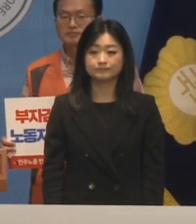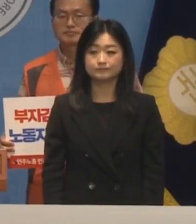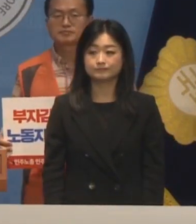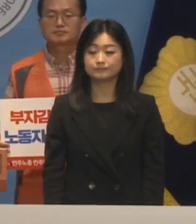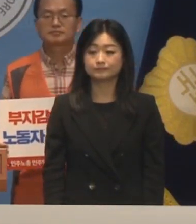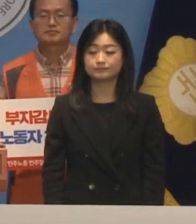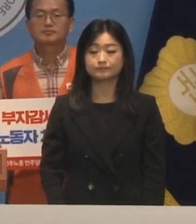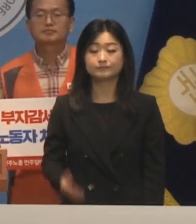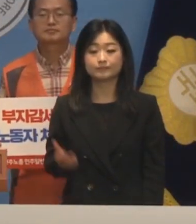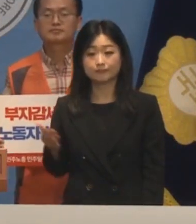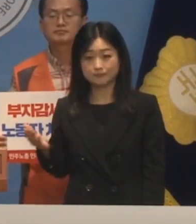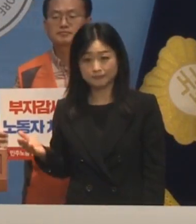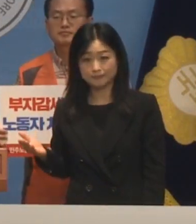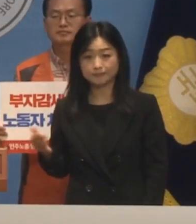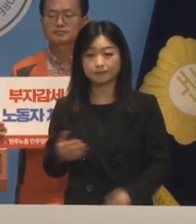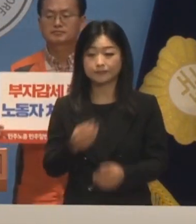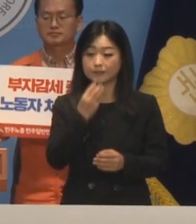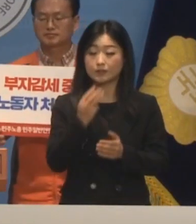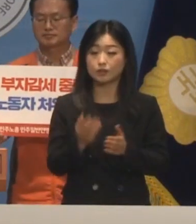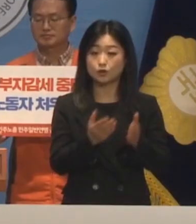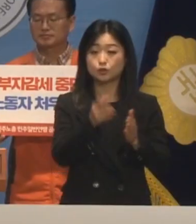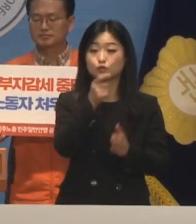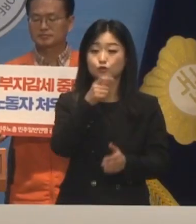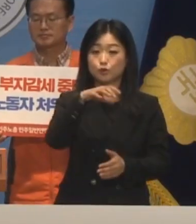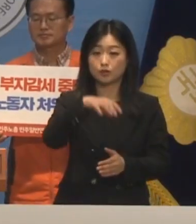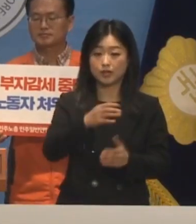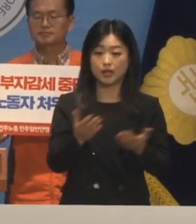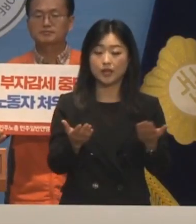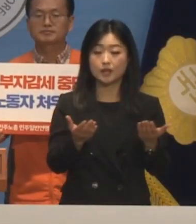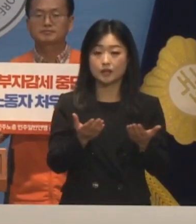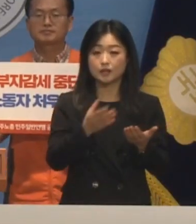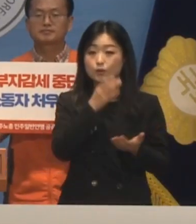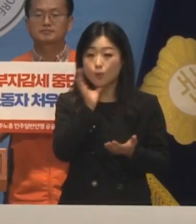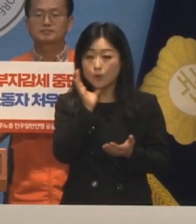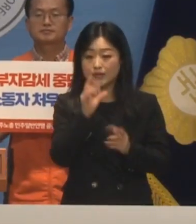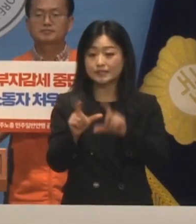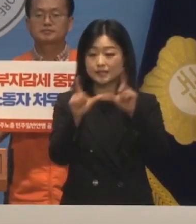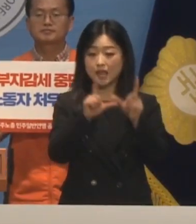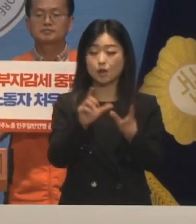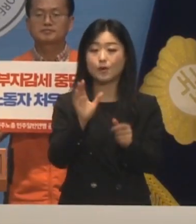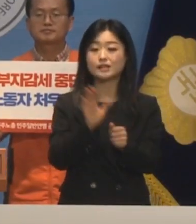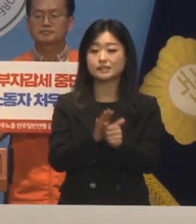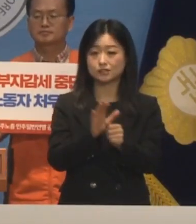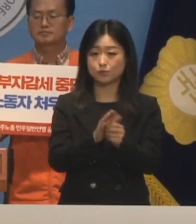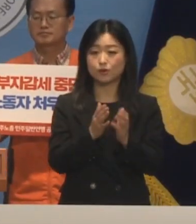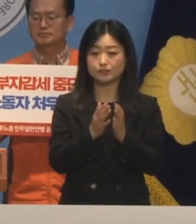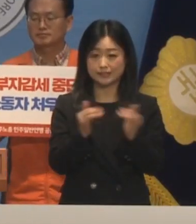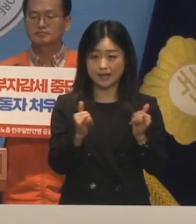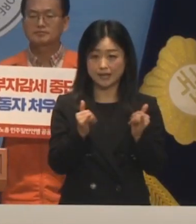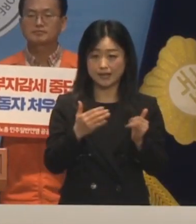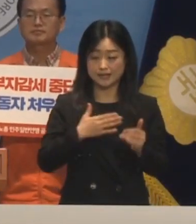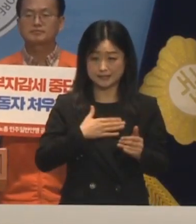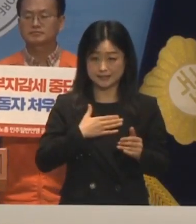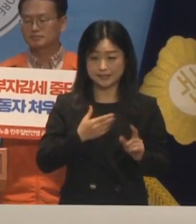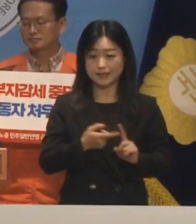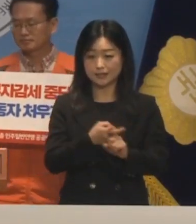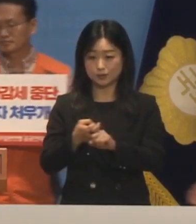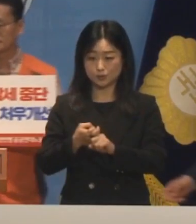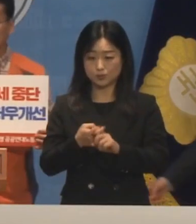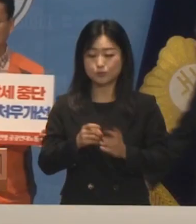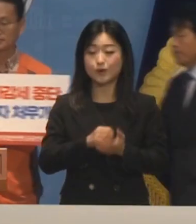예, 저는 경기도 수원에서 노인생활지원사로 일하고 있는 공공연대 노동조합